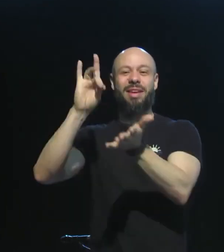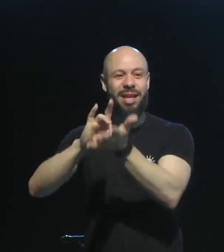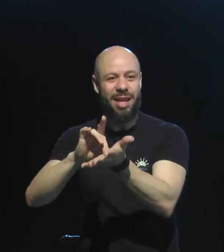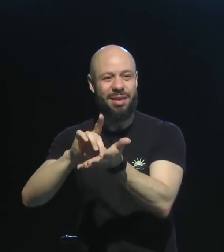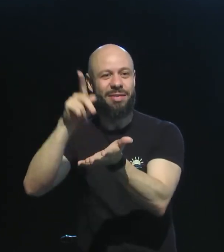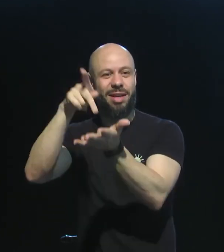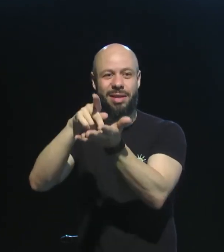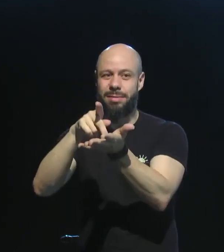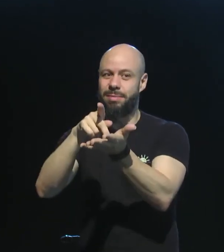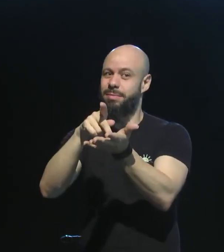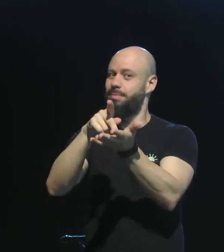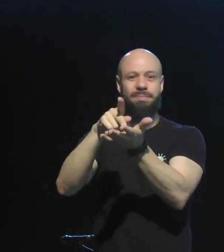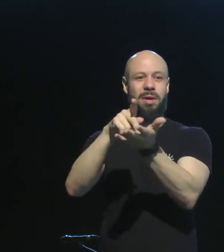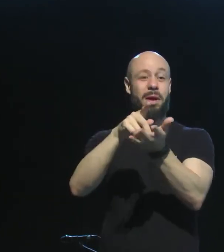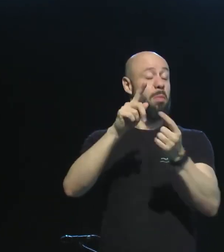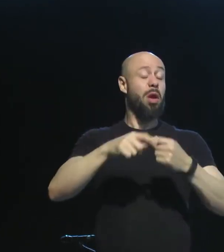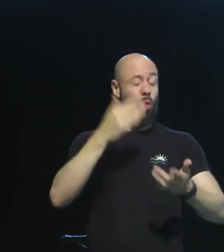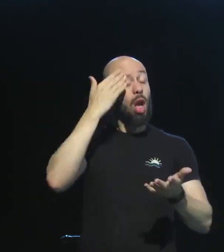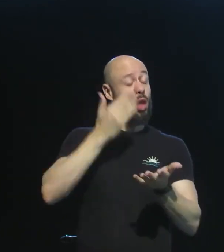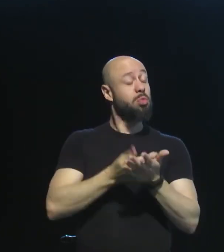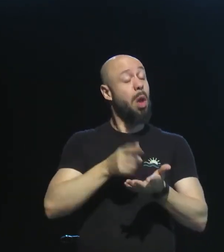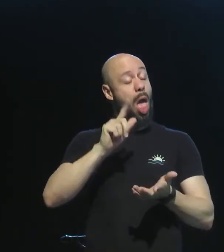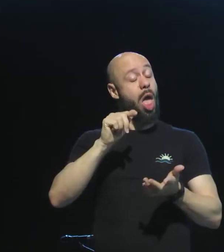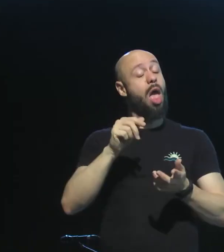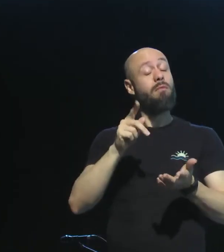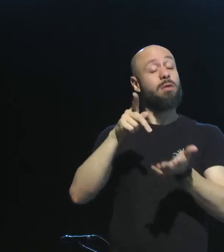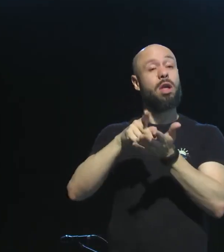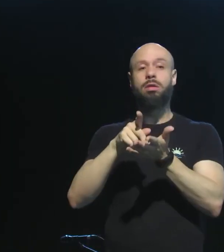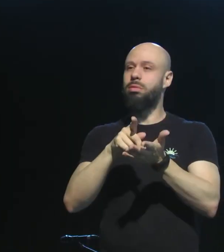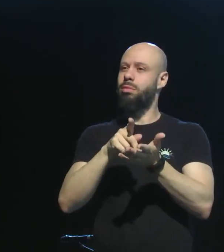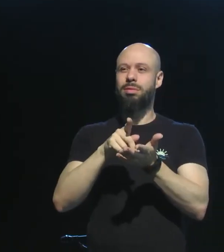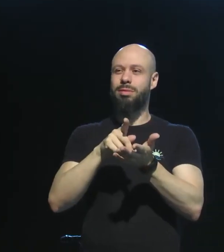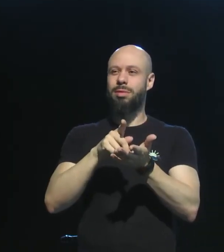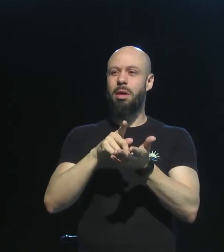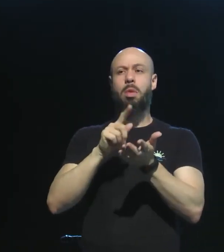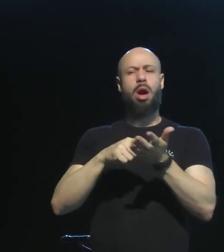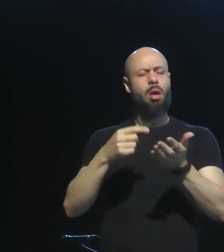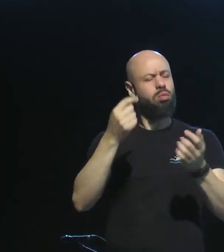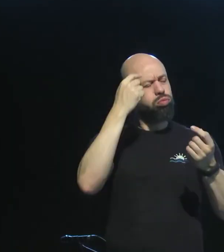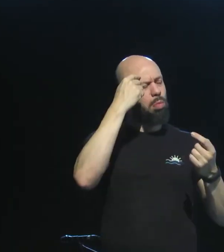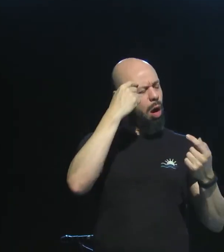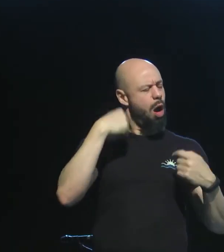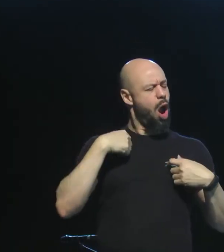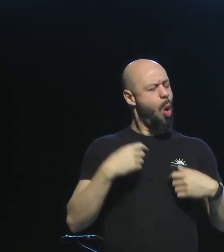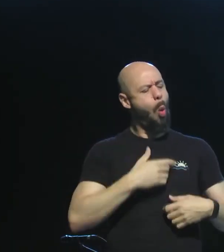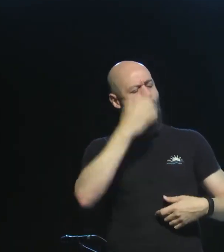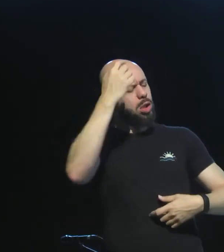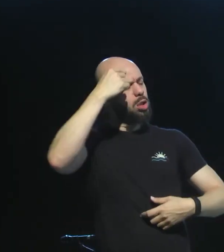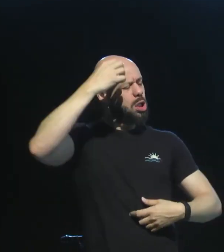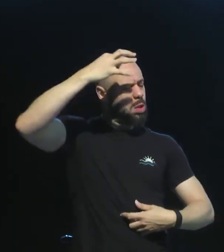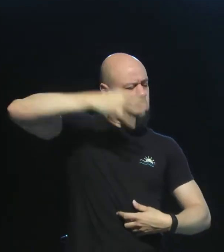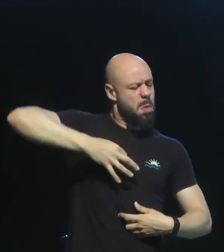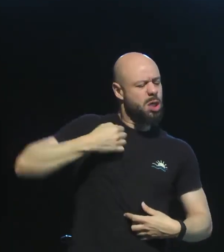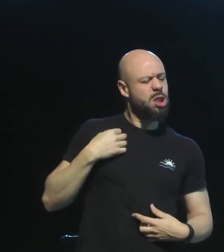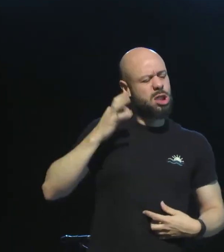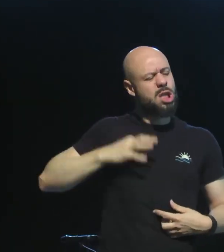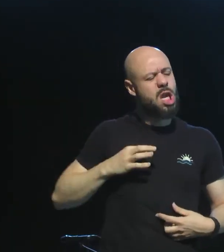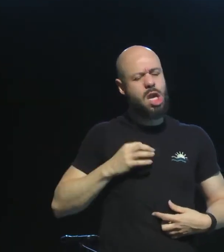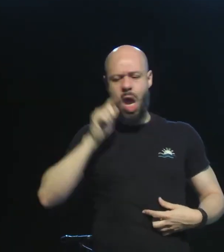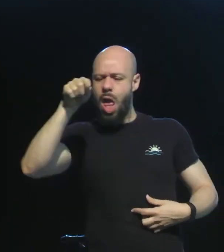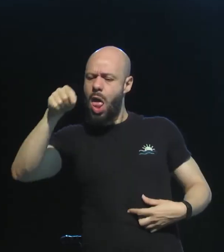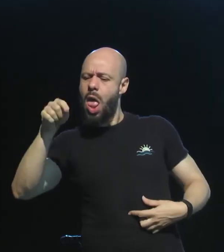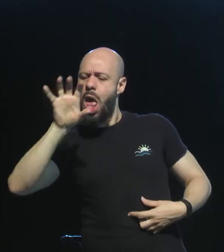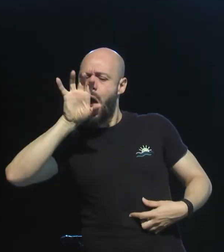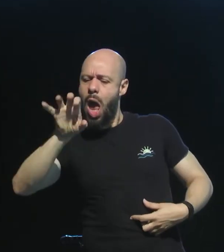verdade. Só porque você acredita em algo, não significa que isso seja verdade.